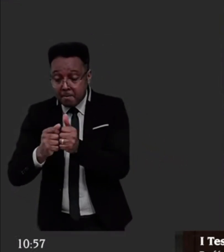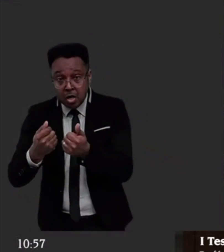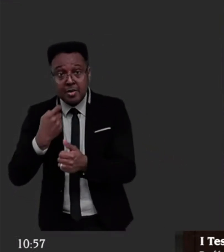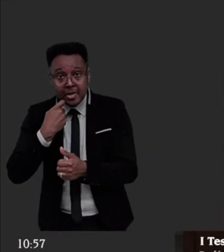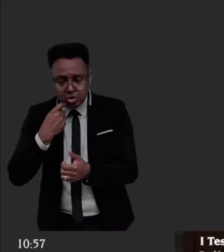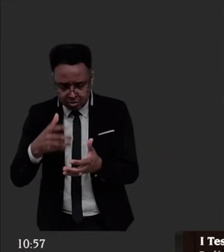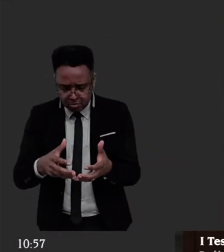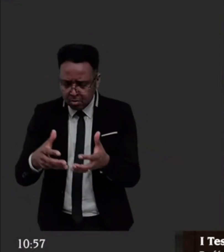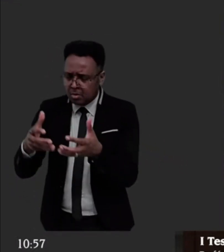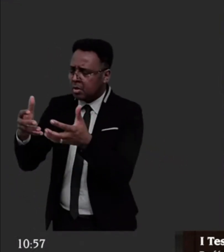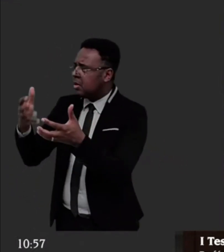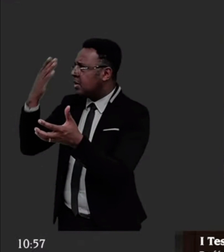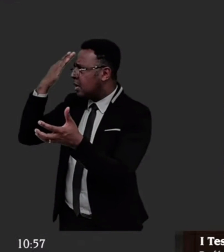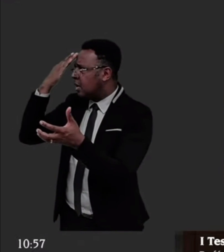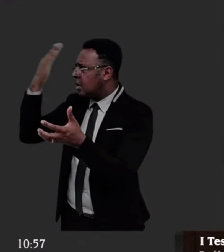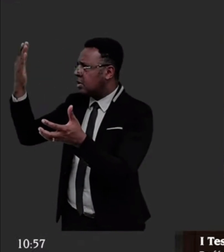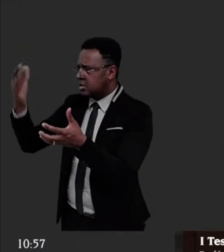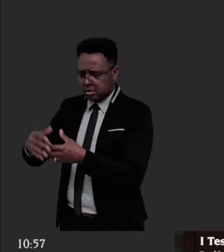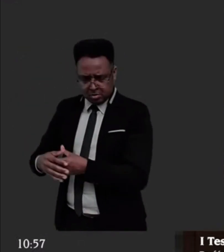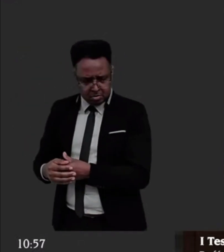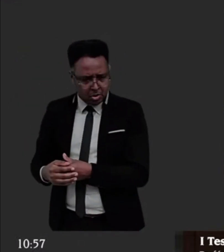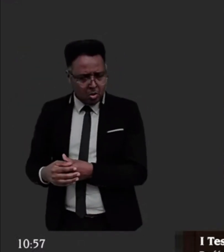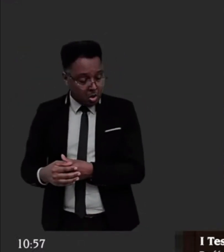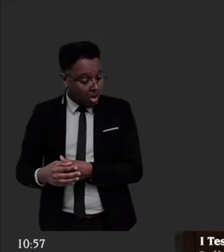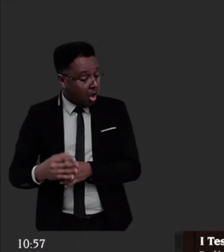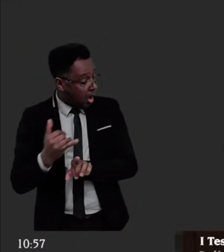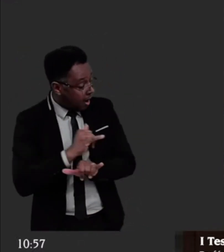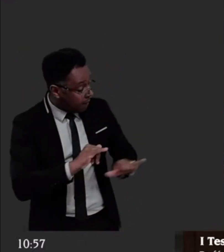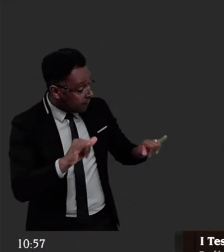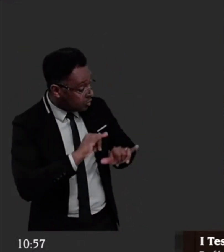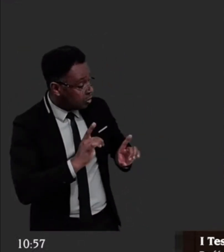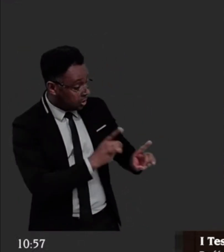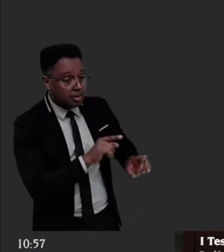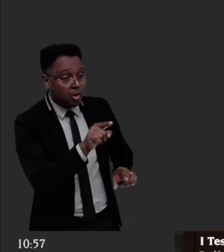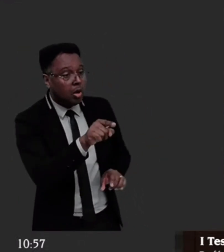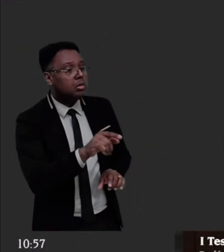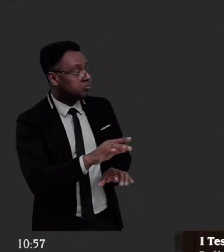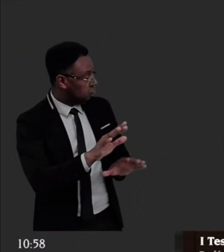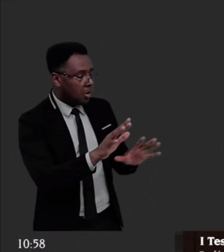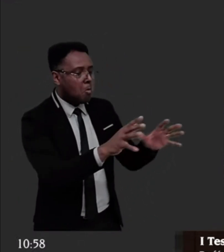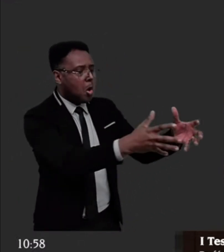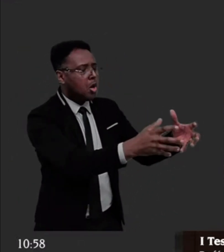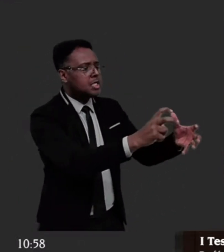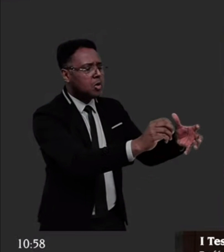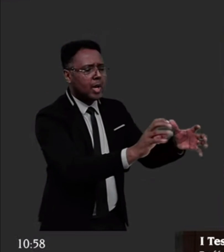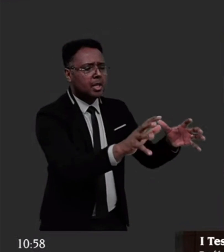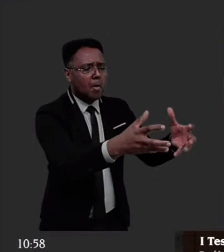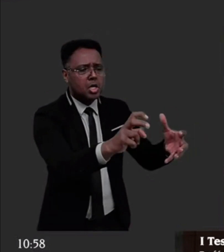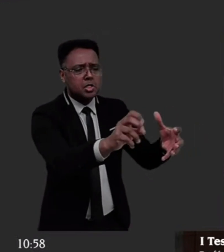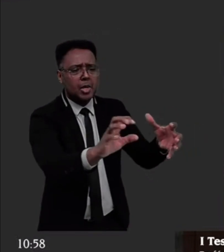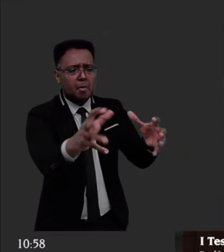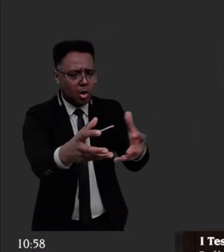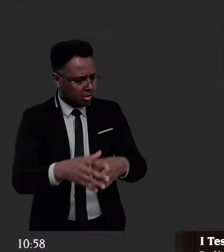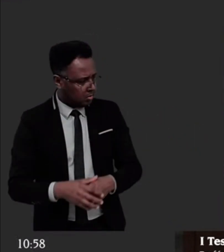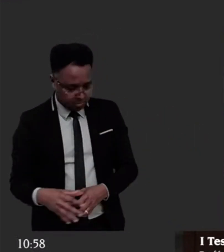graças a Deus, disse: já pode servir. Senta aí de 50 em 50 aí no chão e vai servindo. E foi servindo, serve aqui,